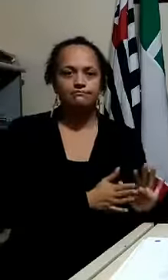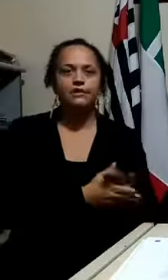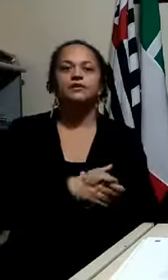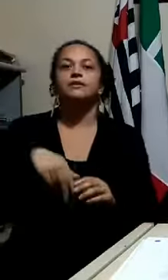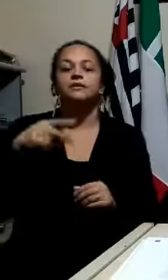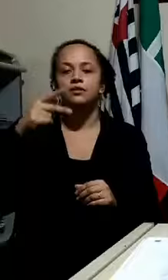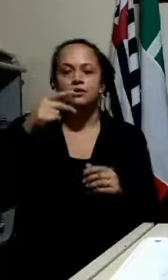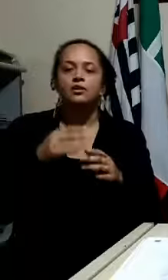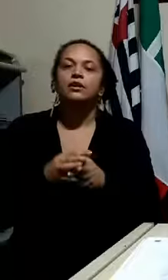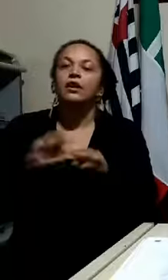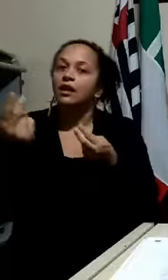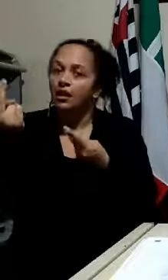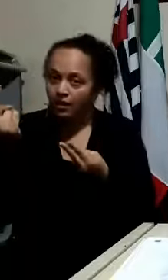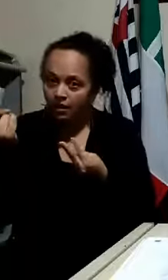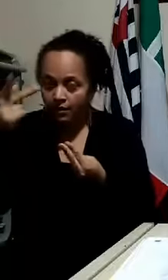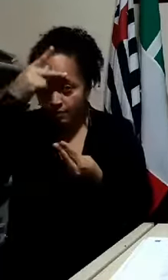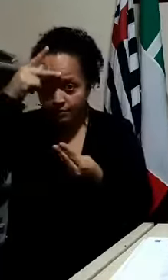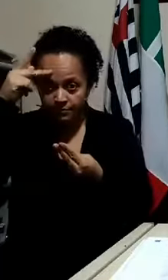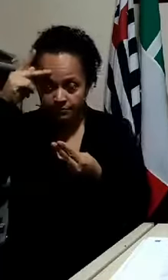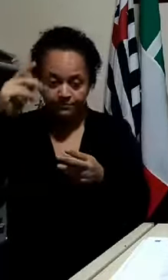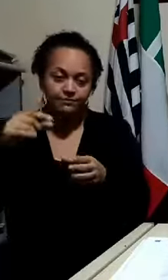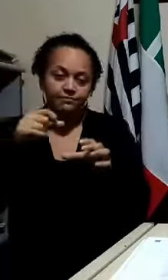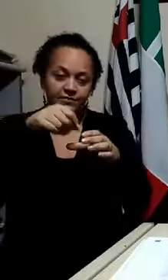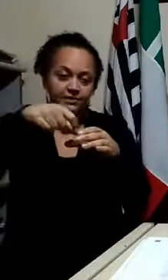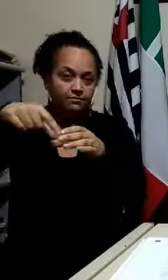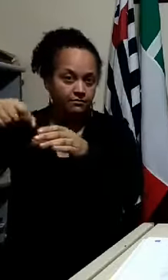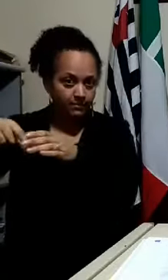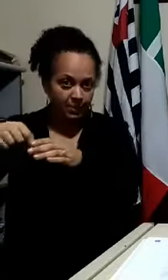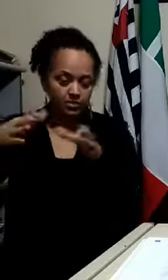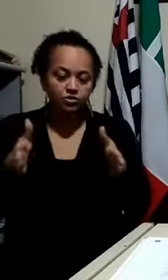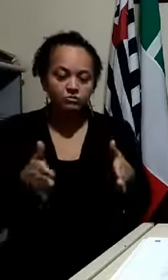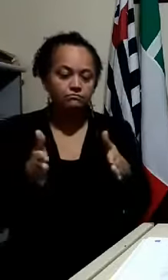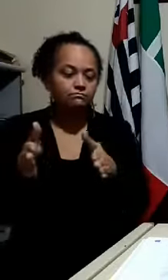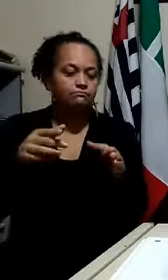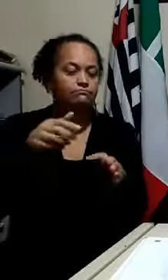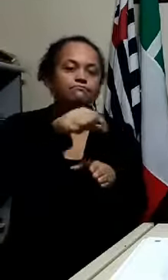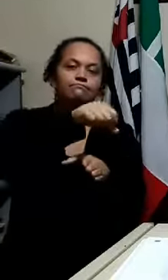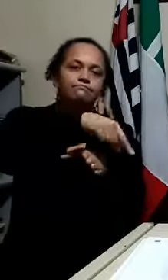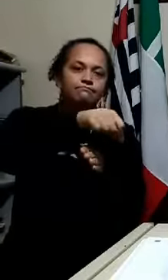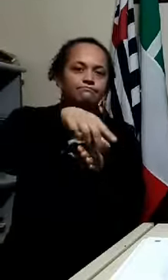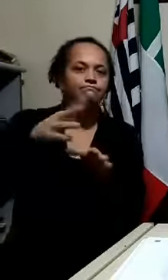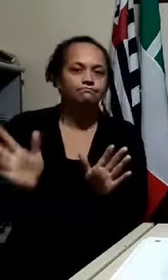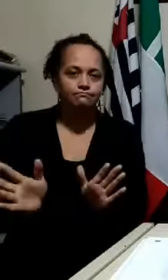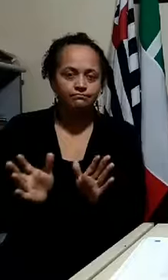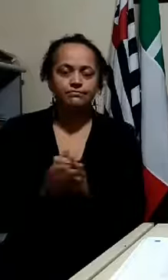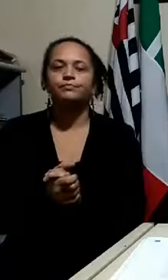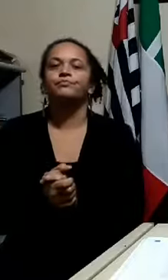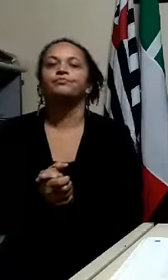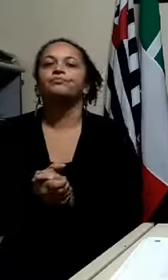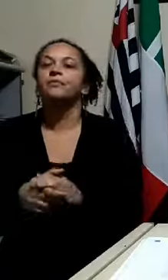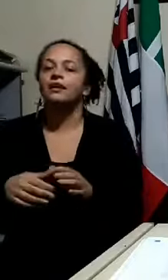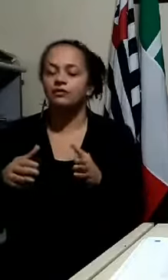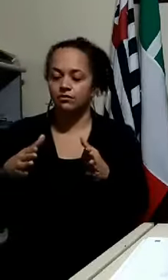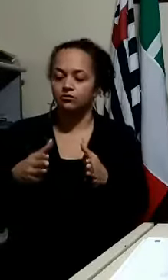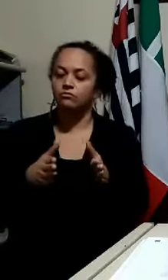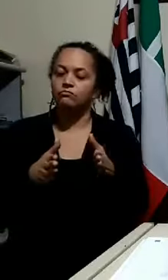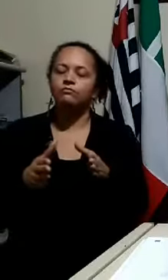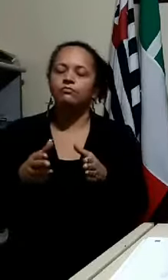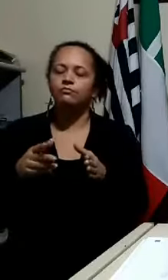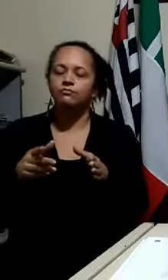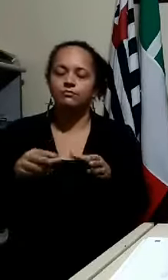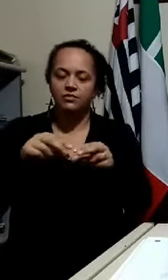foi semeado na beira do caminho. O que foi semeado em solo rochoso, esse é o que